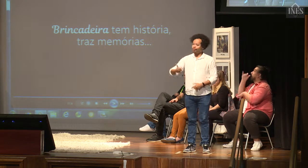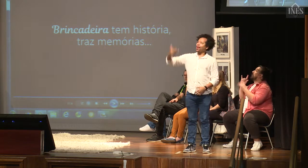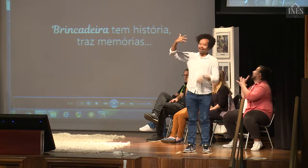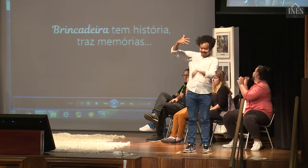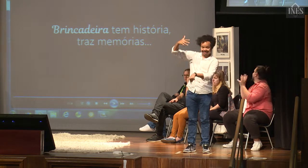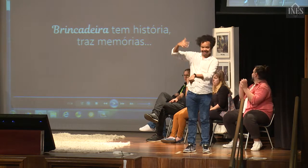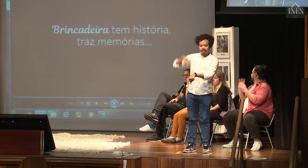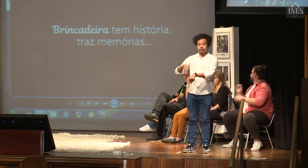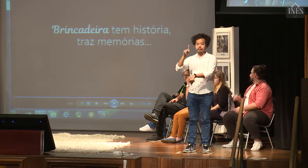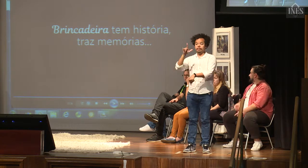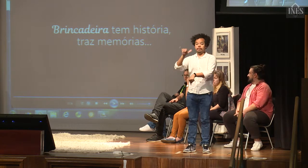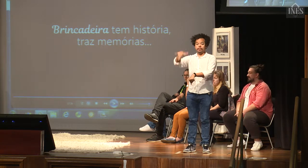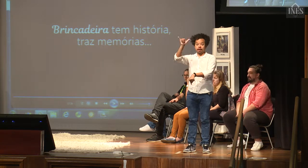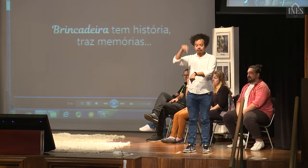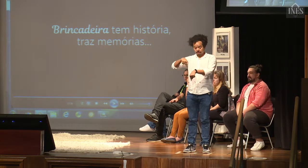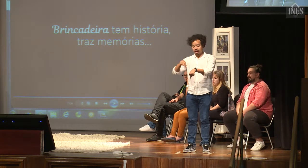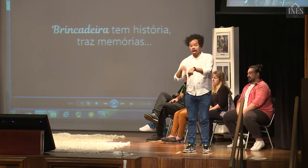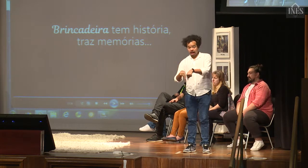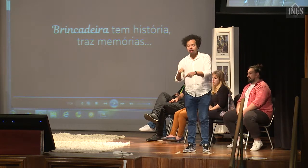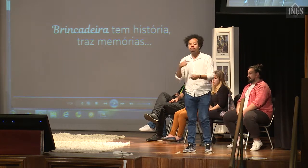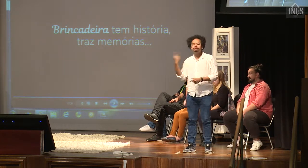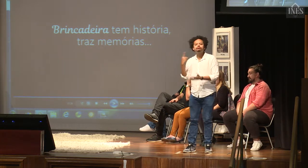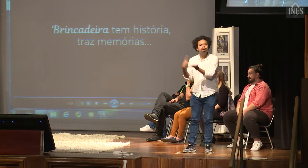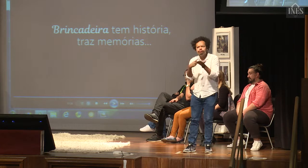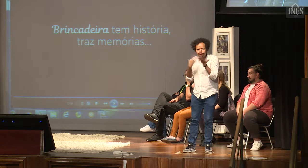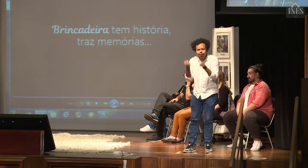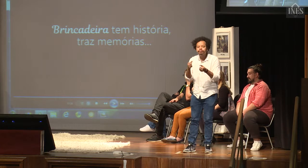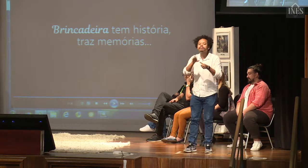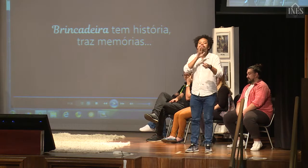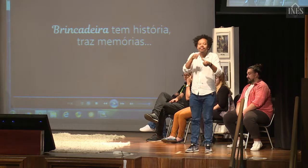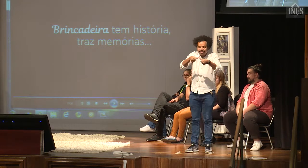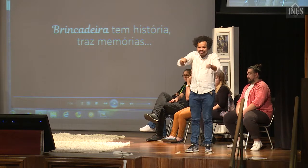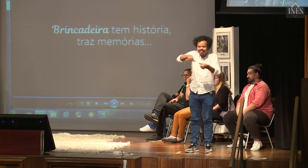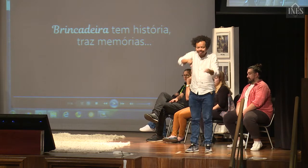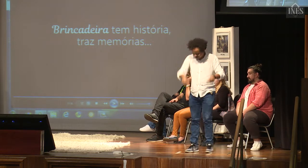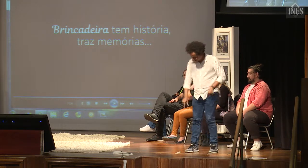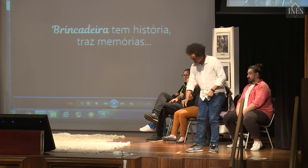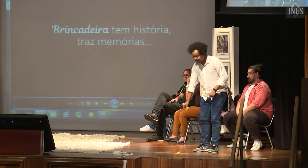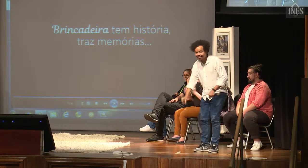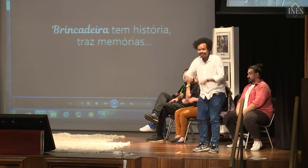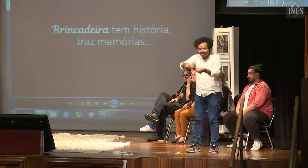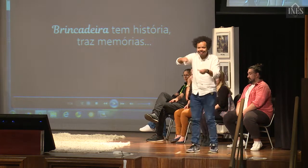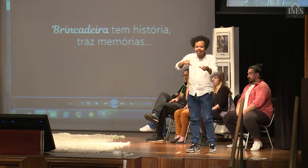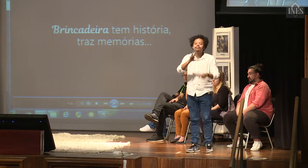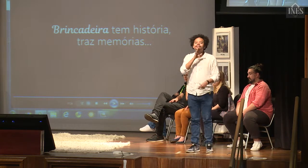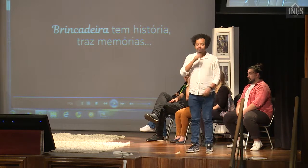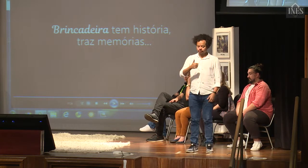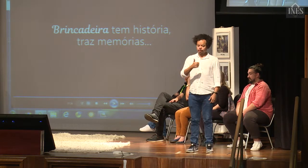de festas, né, o Play. E aí a gente combinava, né, de ir brincar. Aí fazia as marcações, igual está aqui na